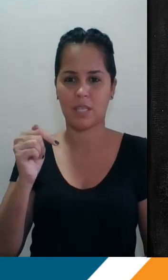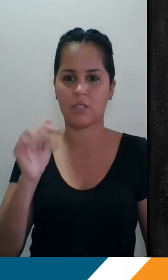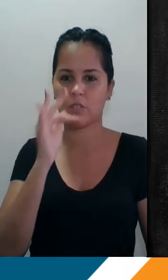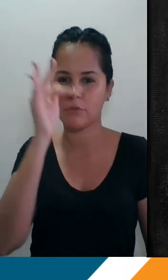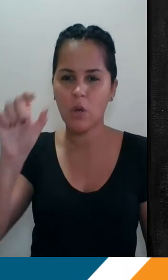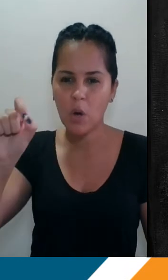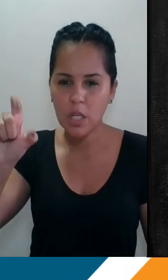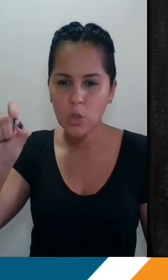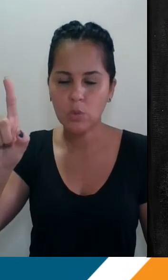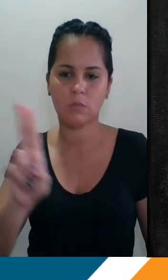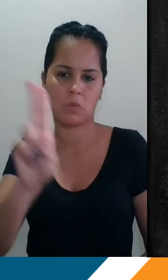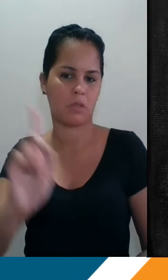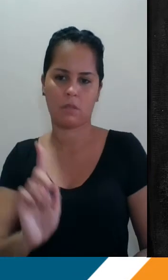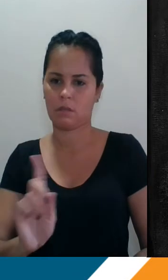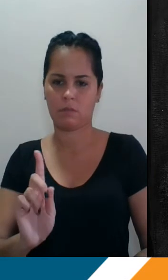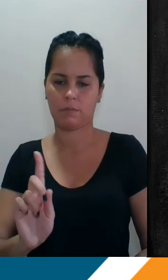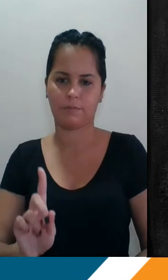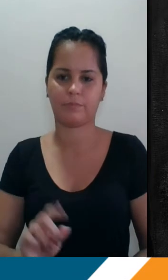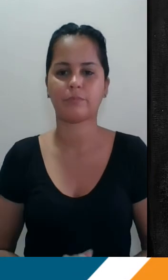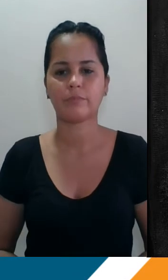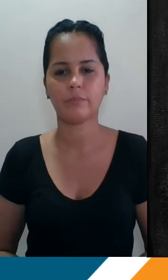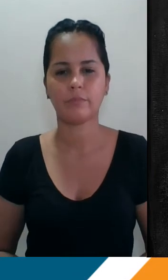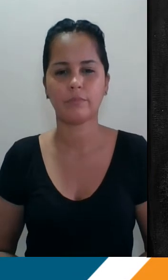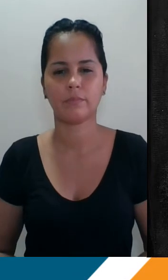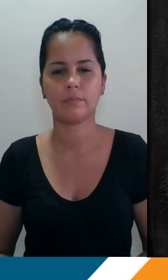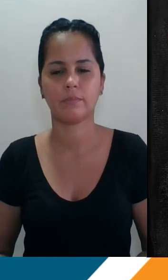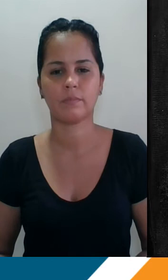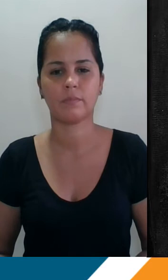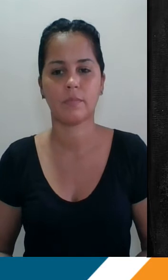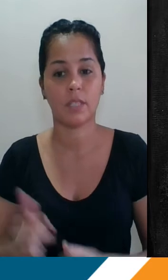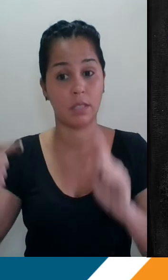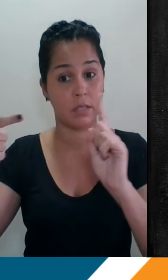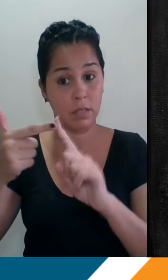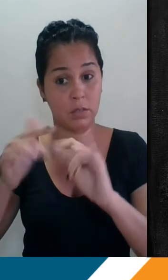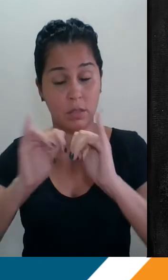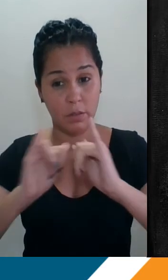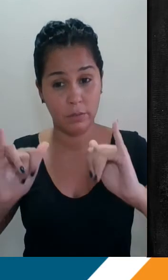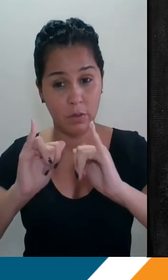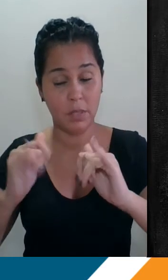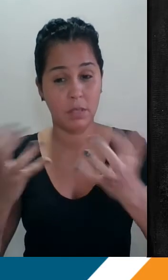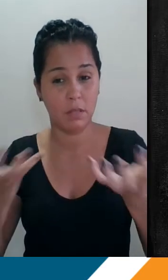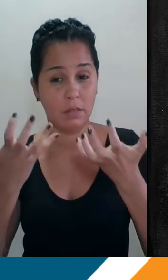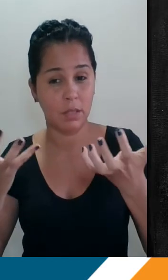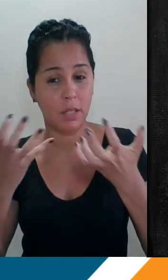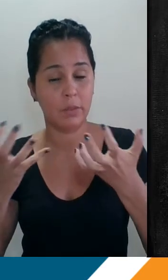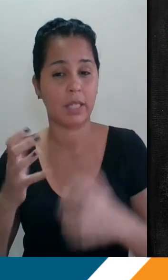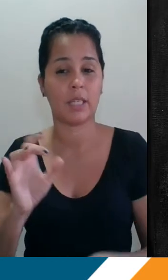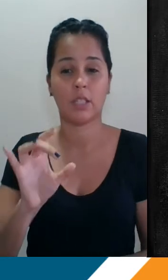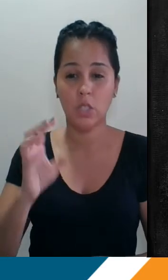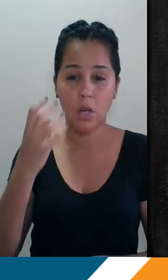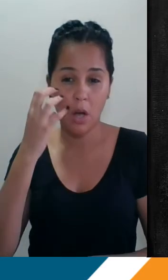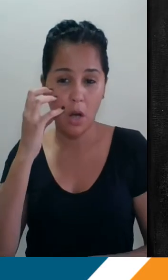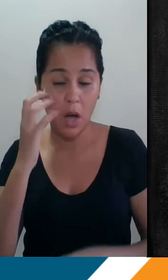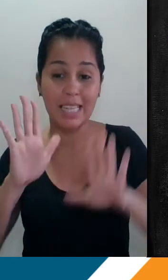vou descartar aquilo, não vai ser usada na resolução. A segunda informação é que, como eu quero não somente com